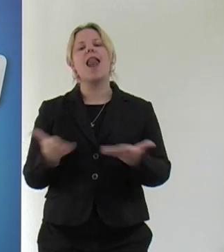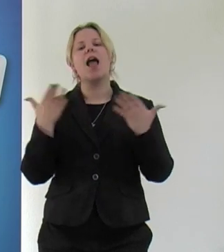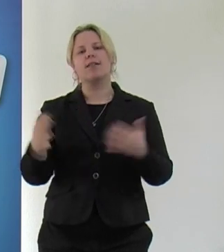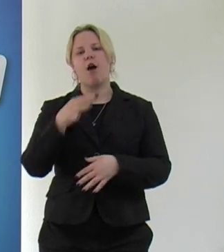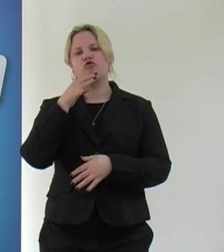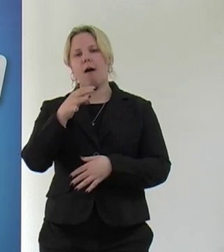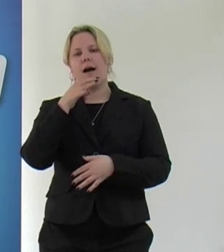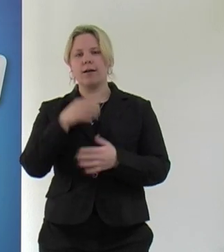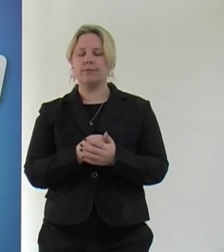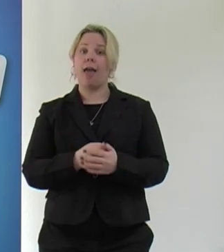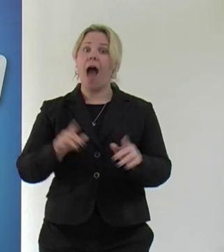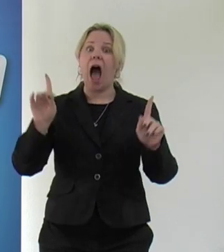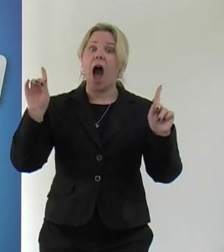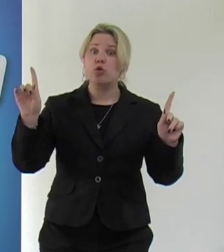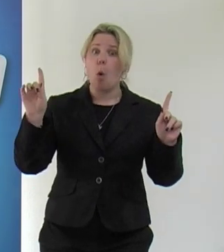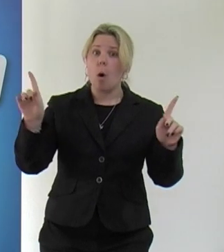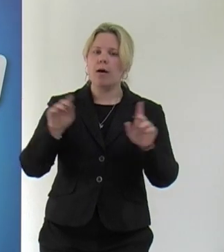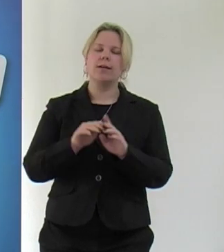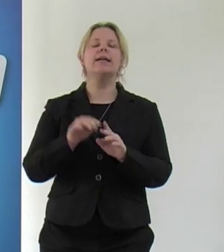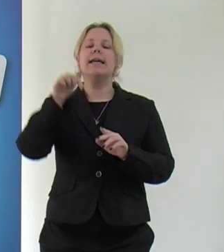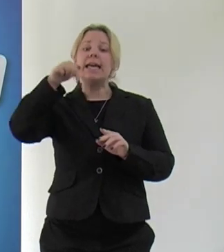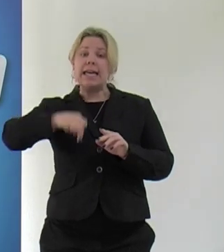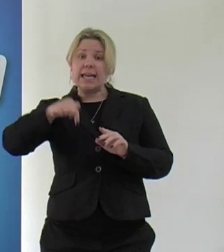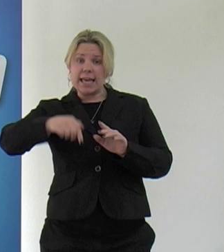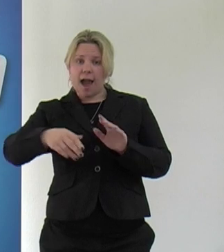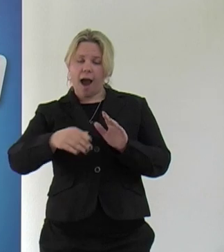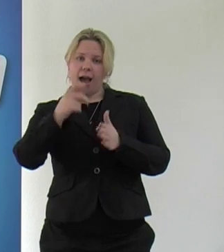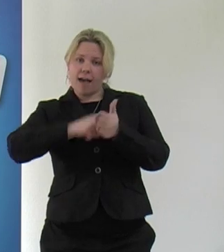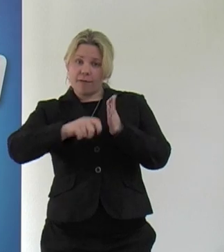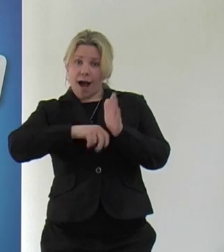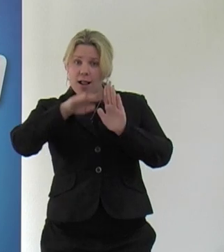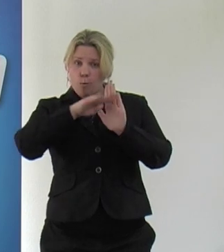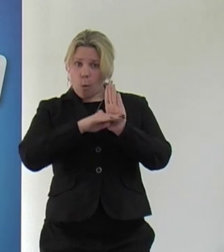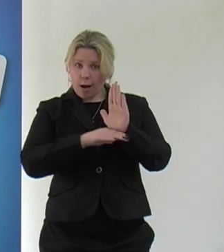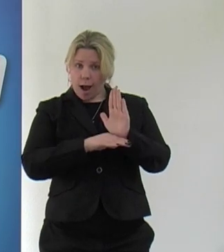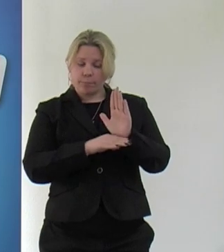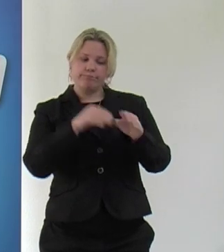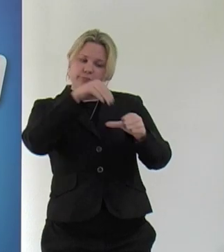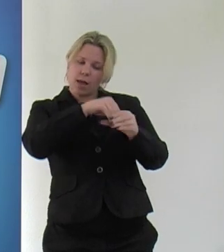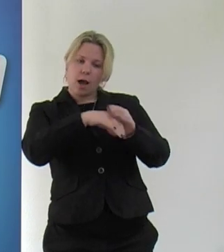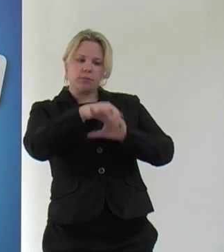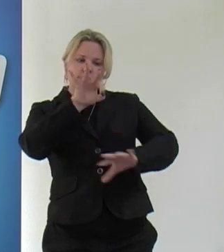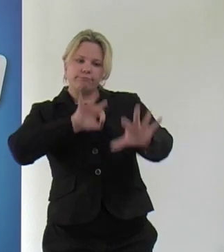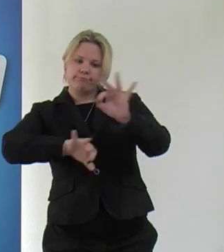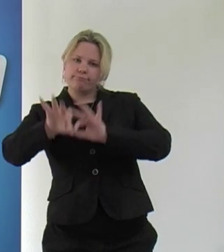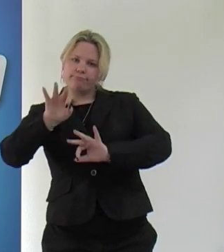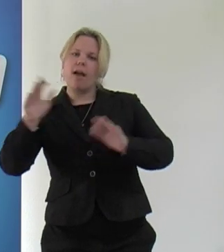Achtung! Das sind die wichtigsten Dinge aus dem Wahlprogramm in leichter Sprache. Aber nur das